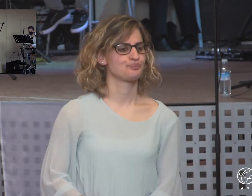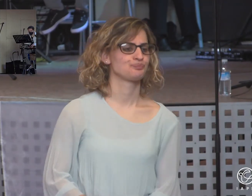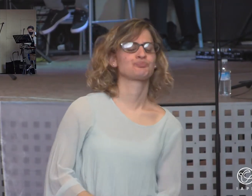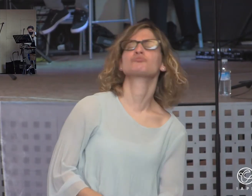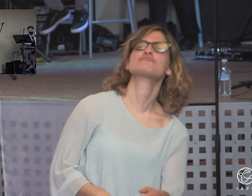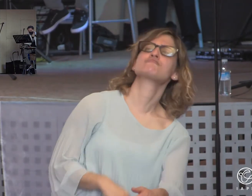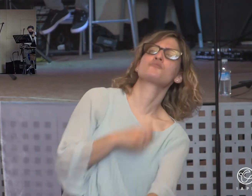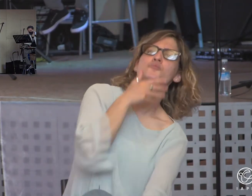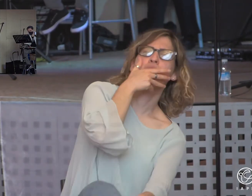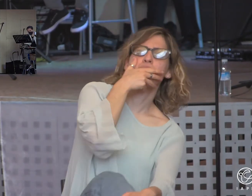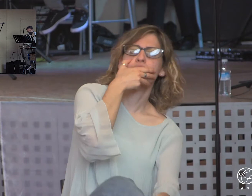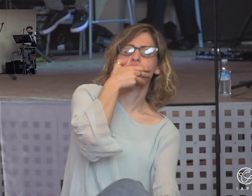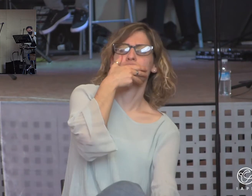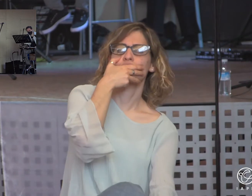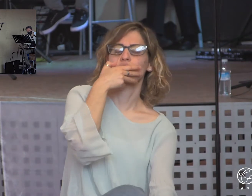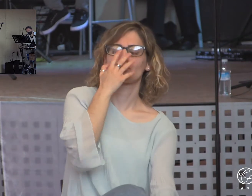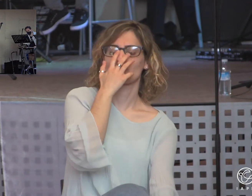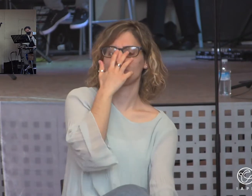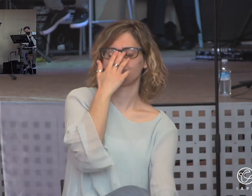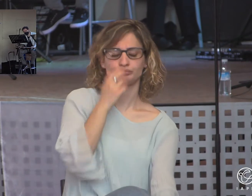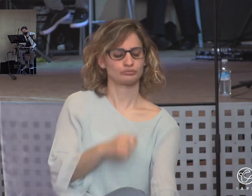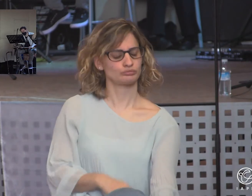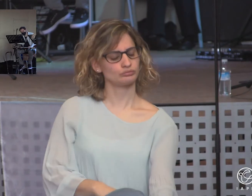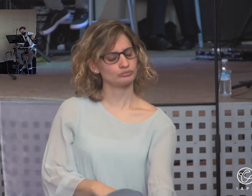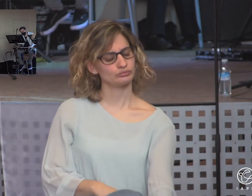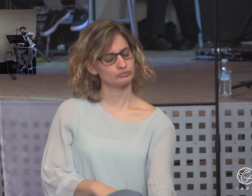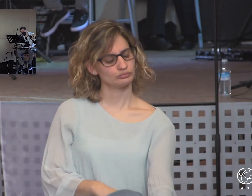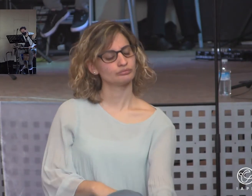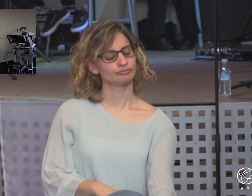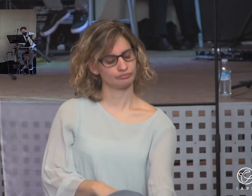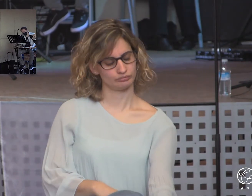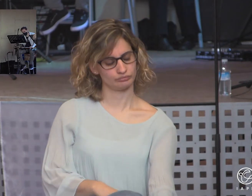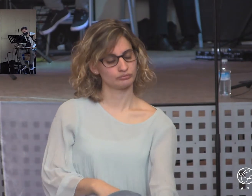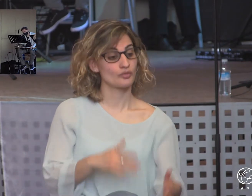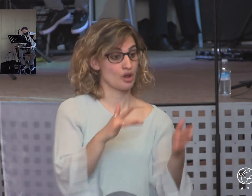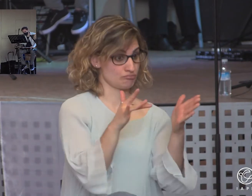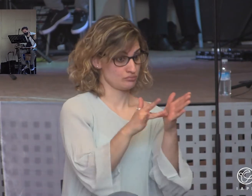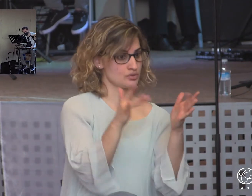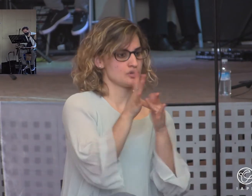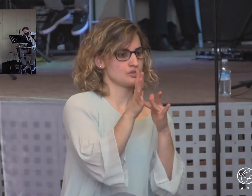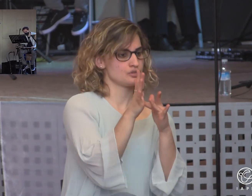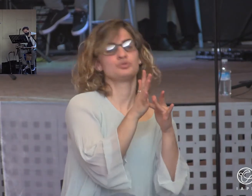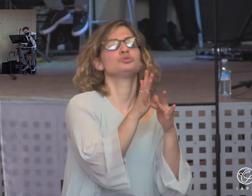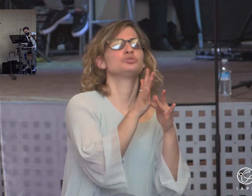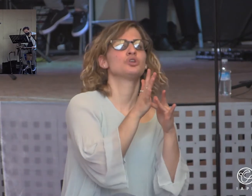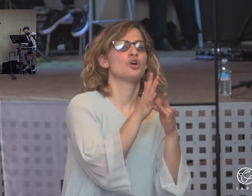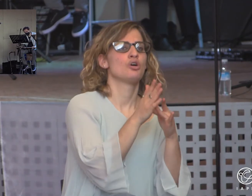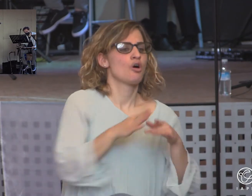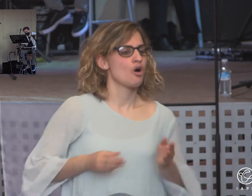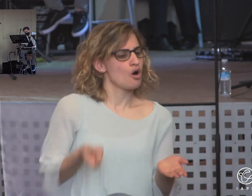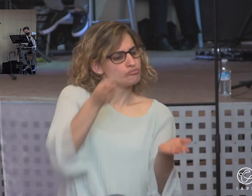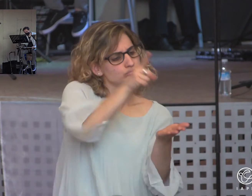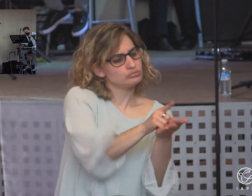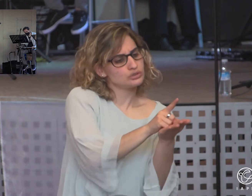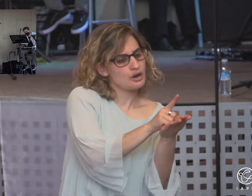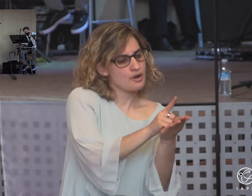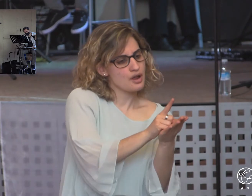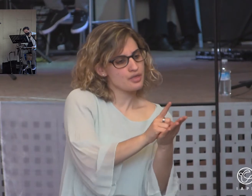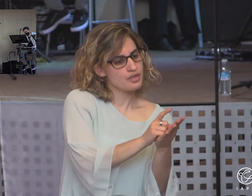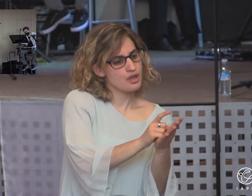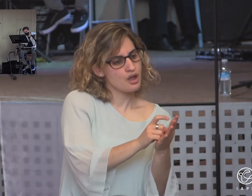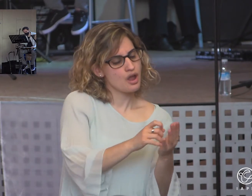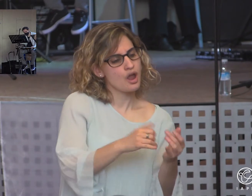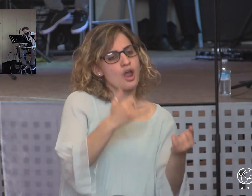llega a un sitio que todos conocemos, el estanque de Betesda. ¿Qué pasaba en este